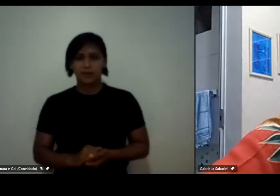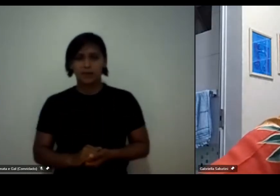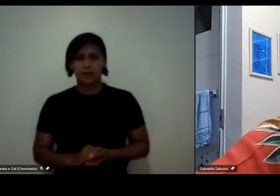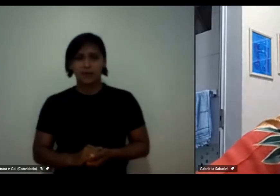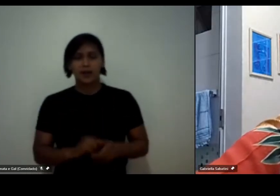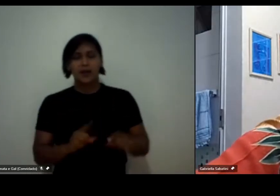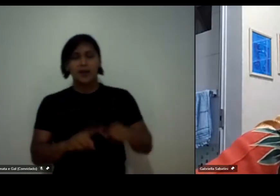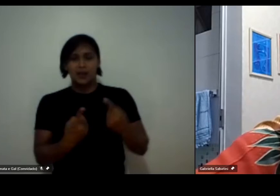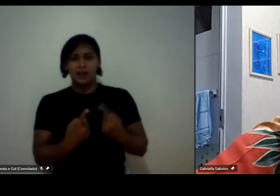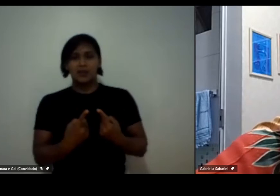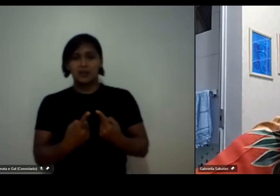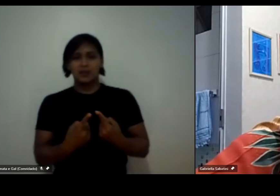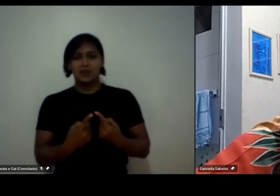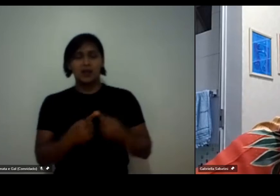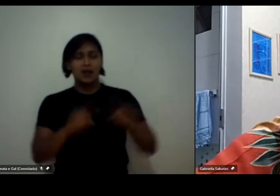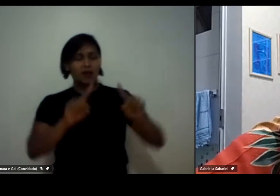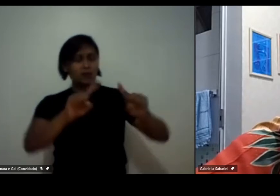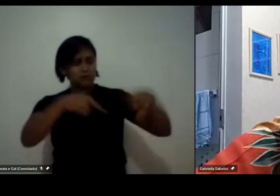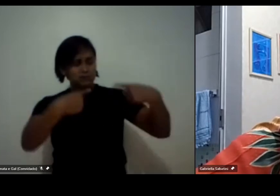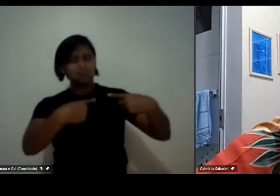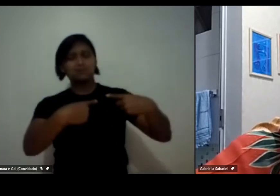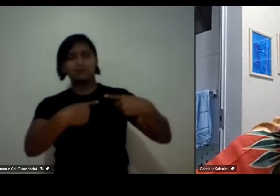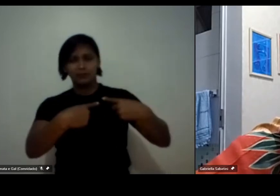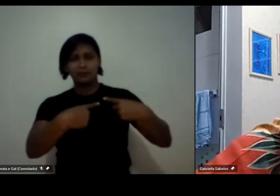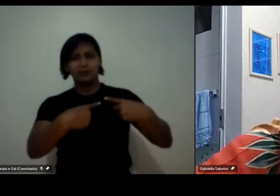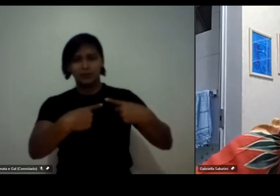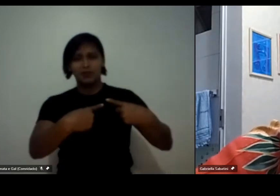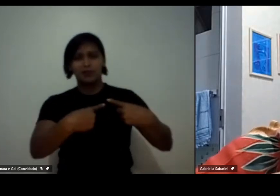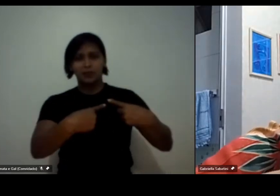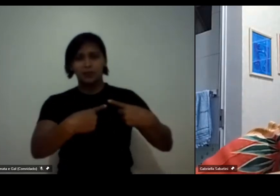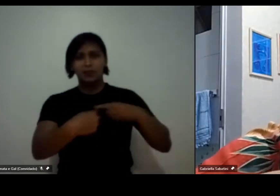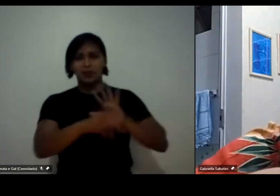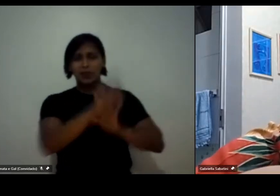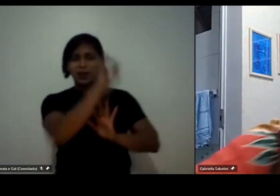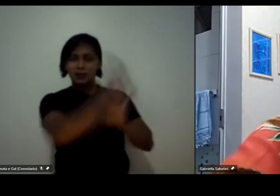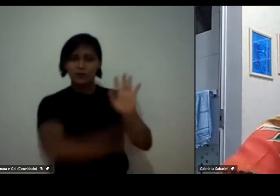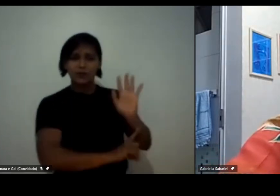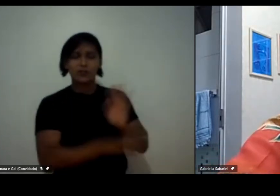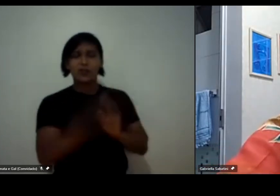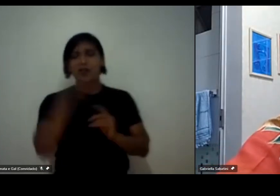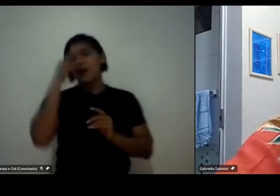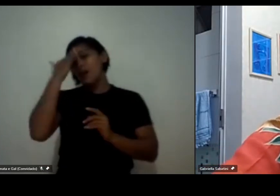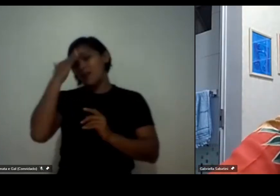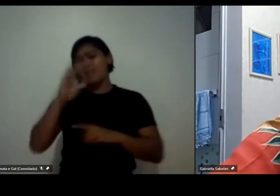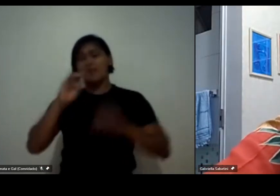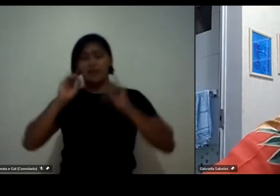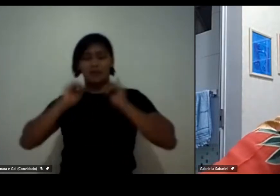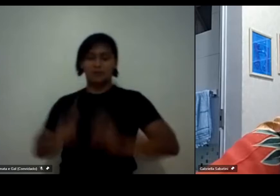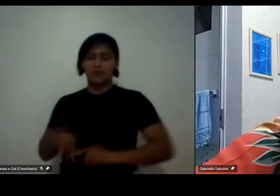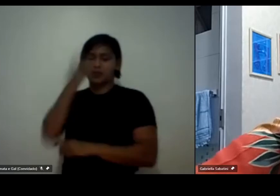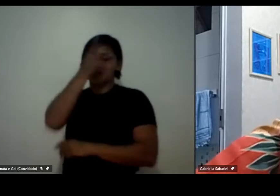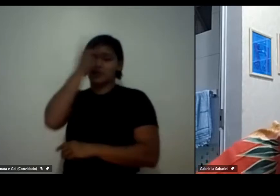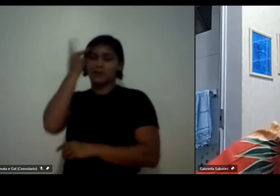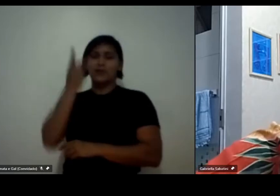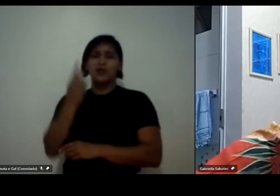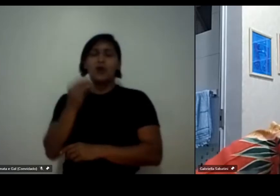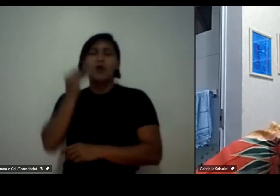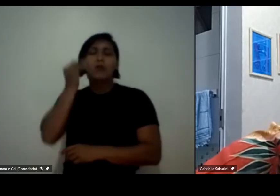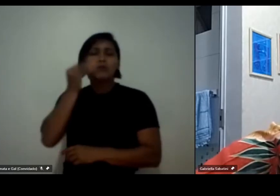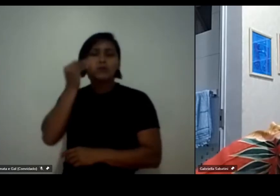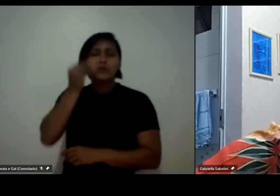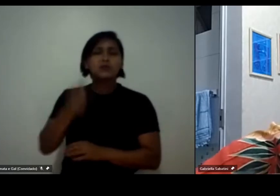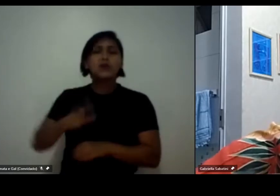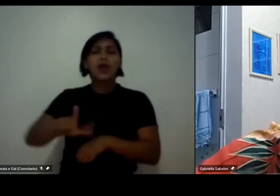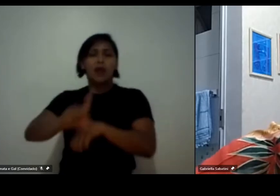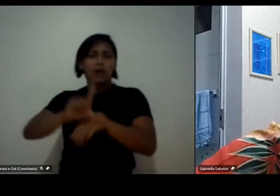Dessa forma, o desafio para o direito é compreender a deficiência como uma experiência